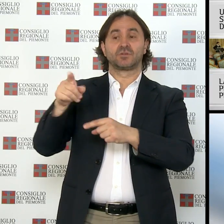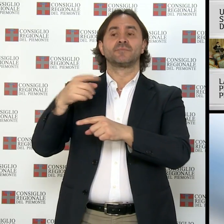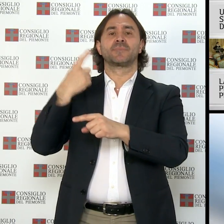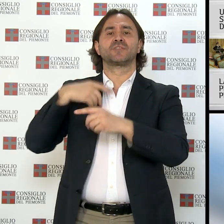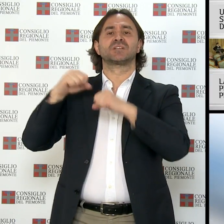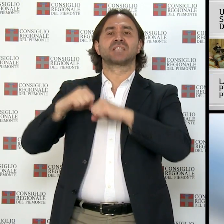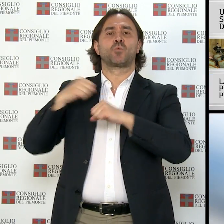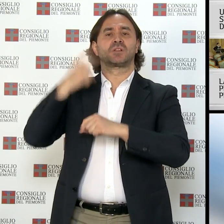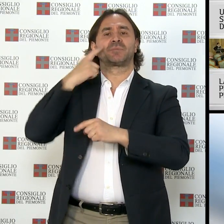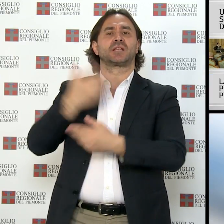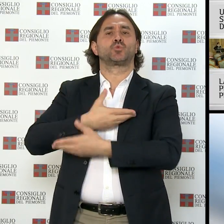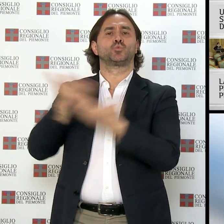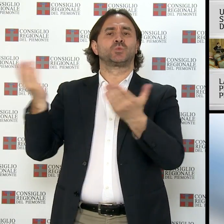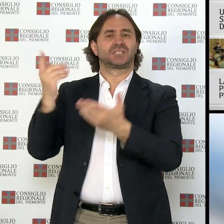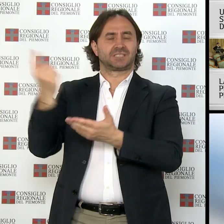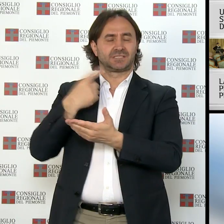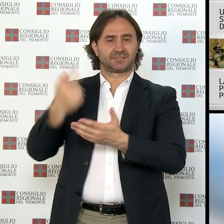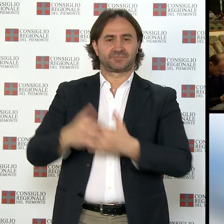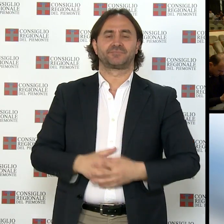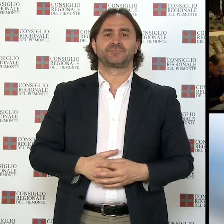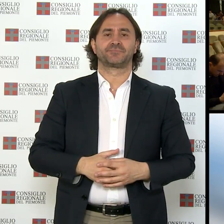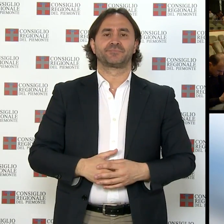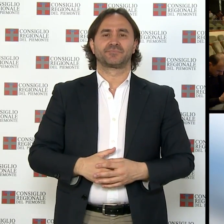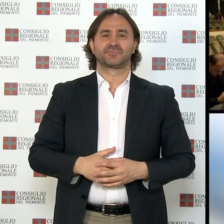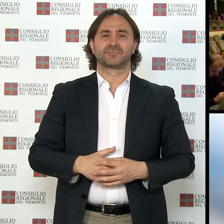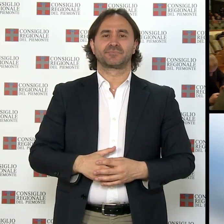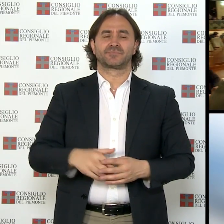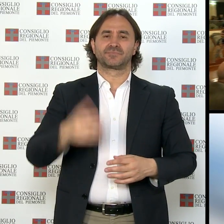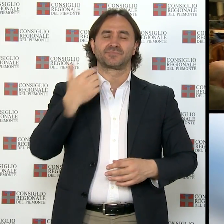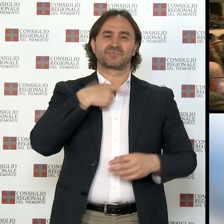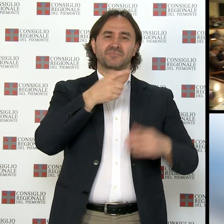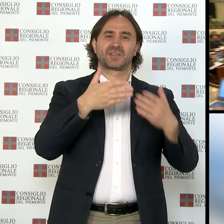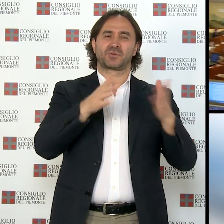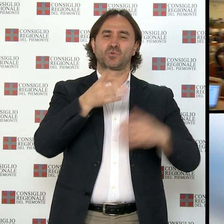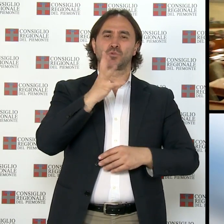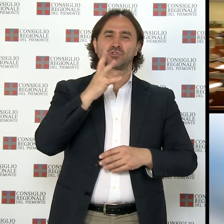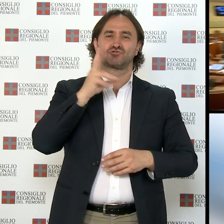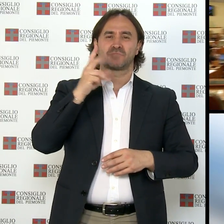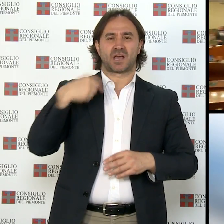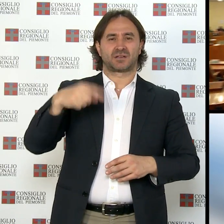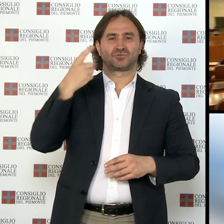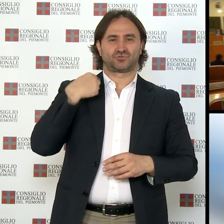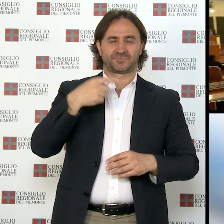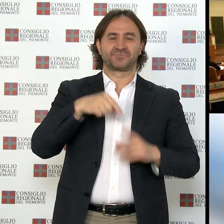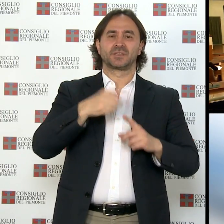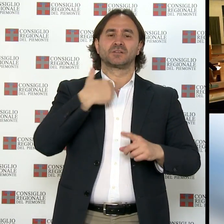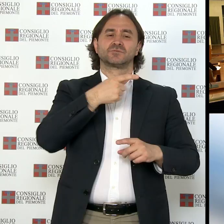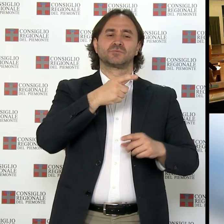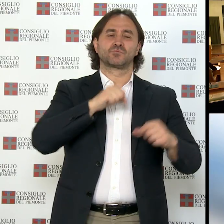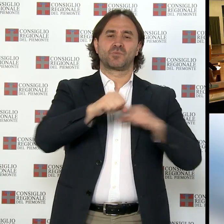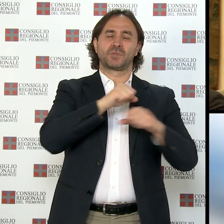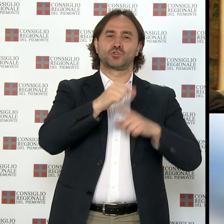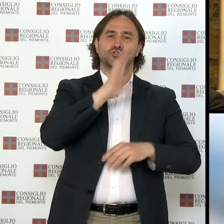tutti, premiazioni del concorso per le scuole. In apertura della seduta del 14 marzo, su richiesta del Movimento 5